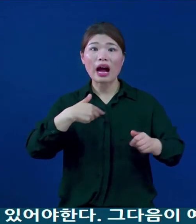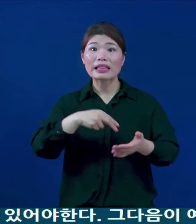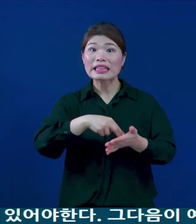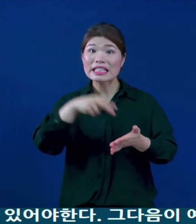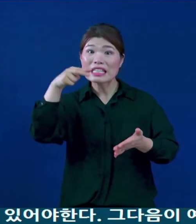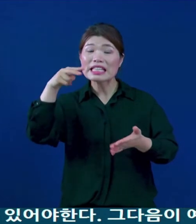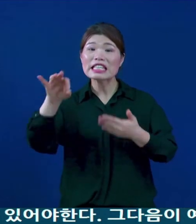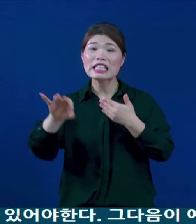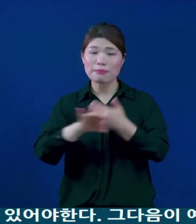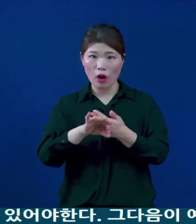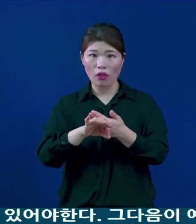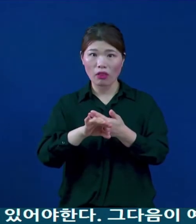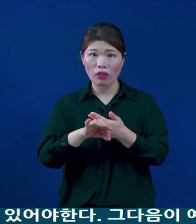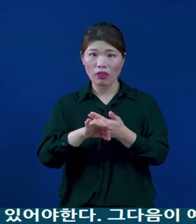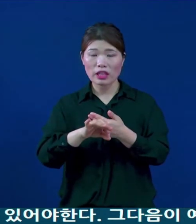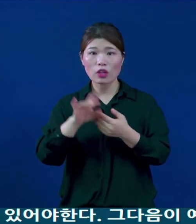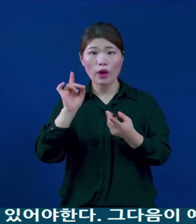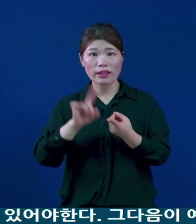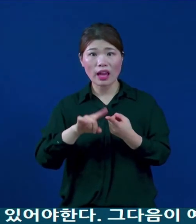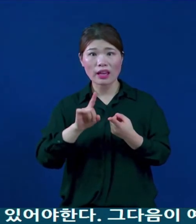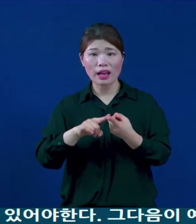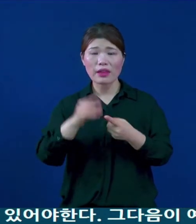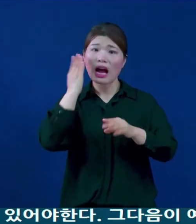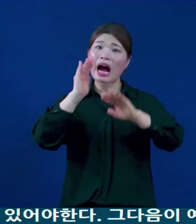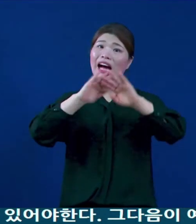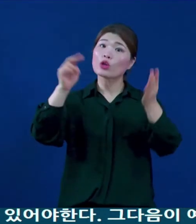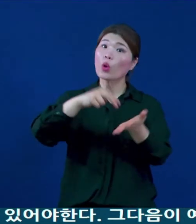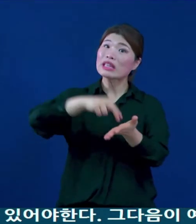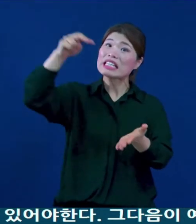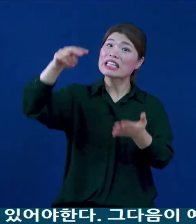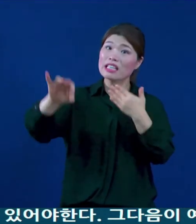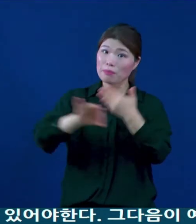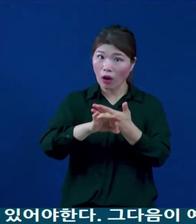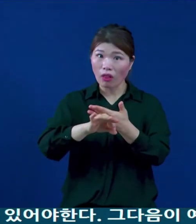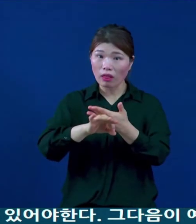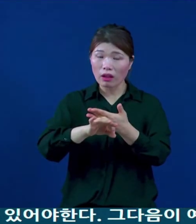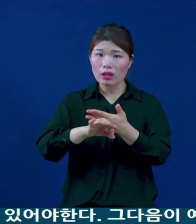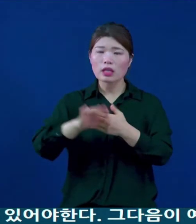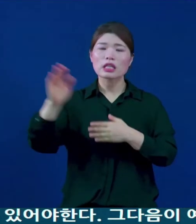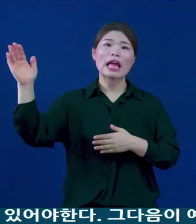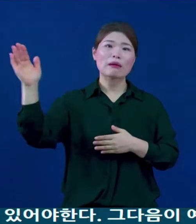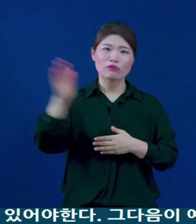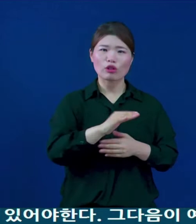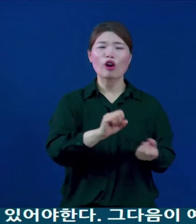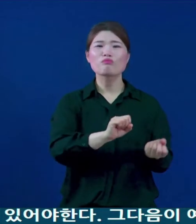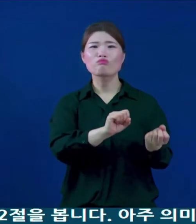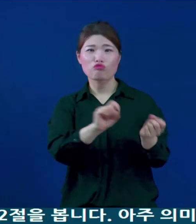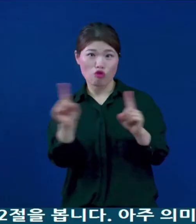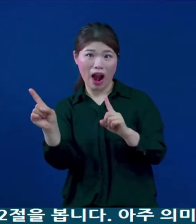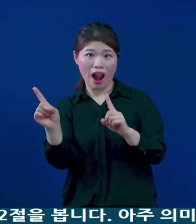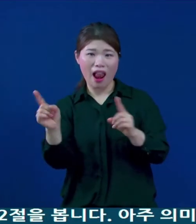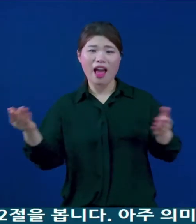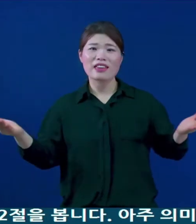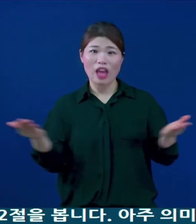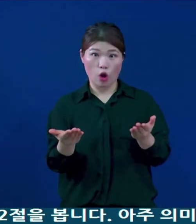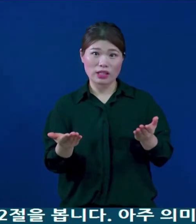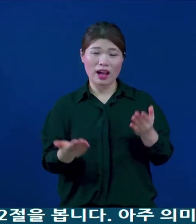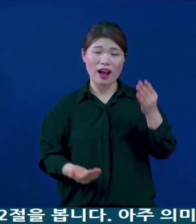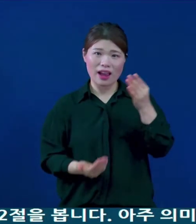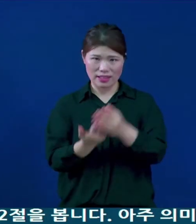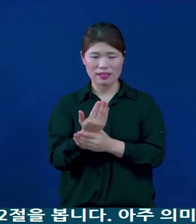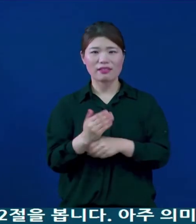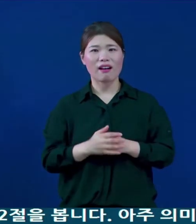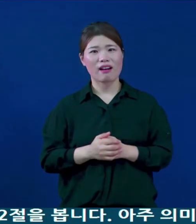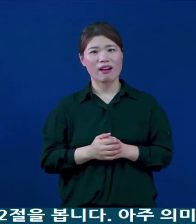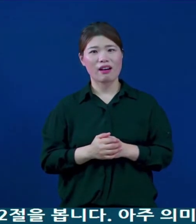땅에 떨어진 그 밀알이 죽어서 그 다음 하늘로 들리면 이때부터 부활의 역사가 일어난다는 거예요. 생명의 역사가